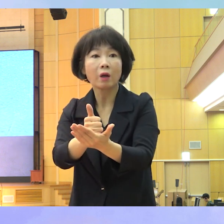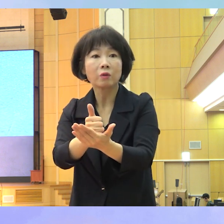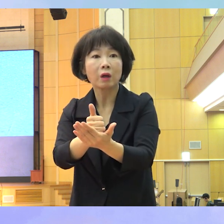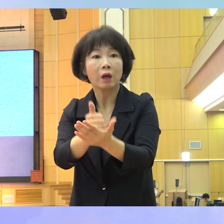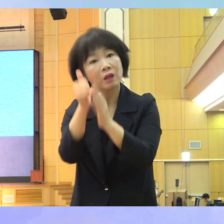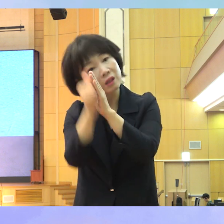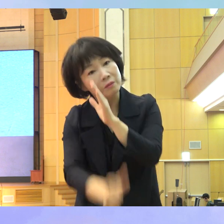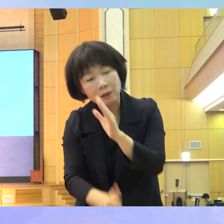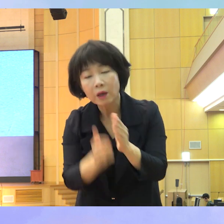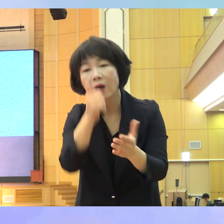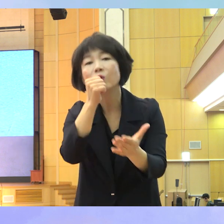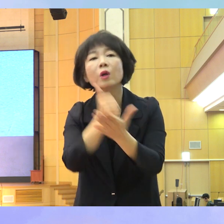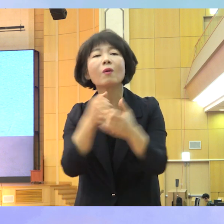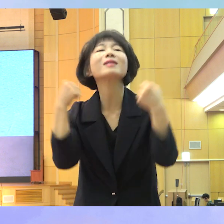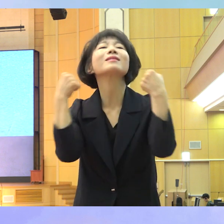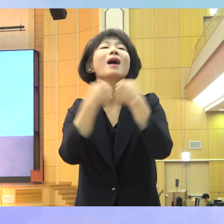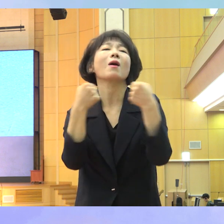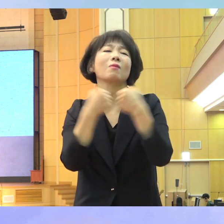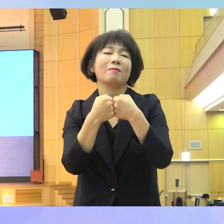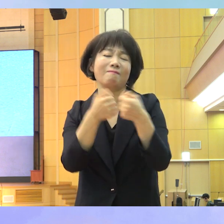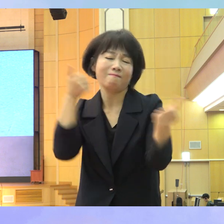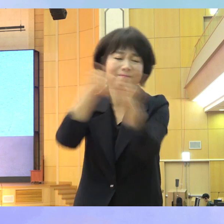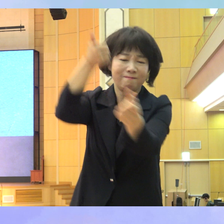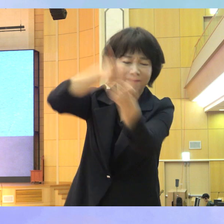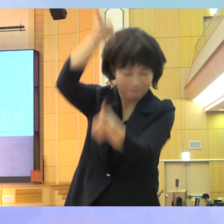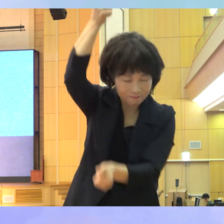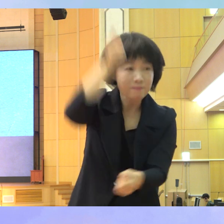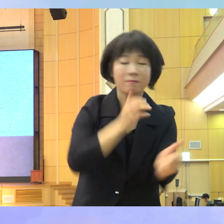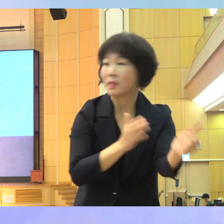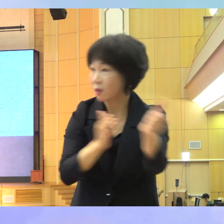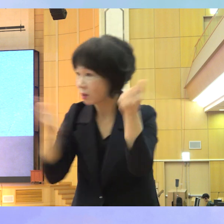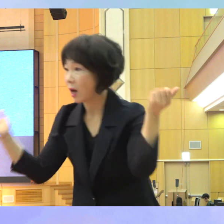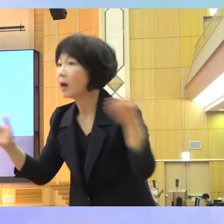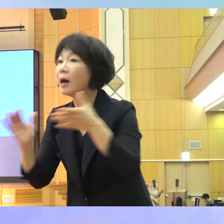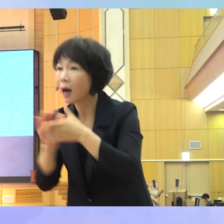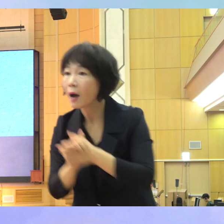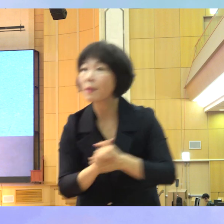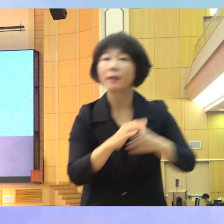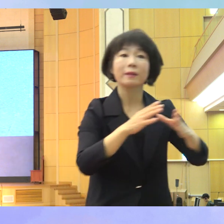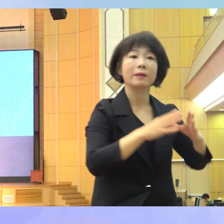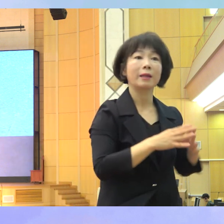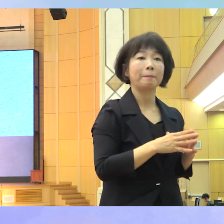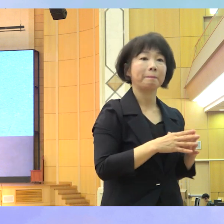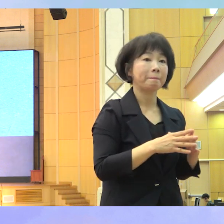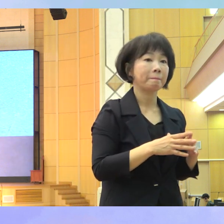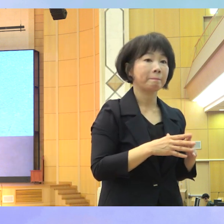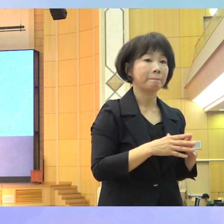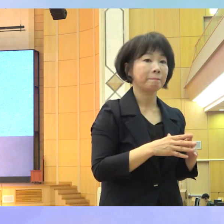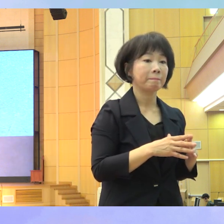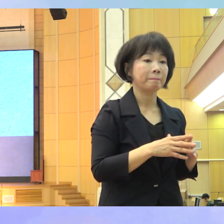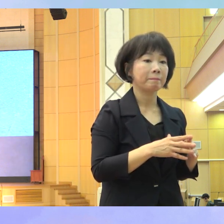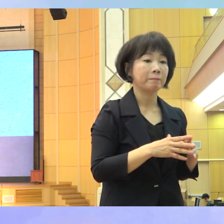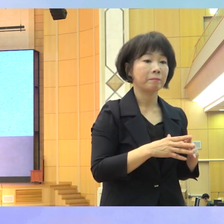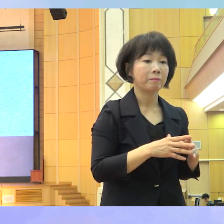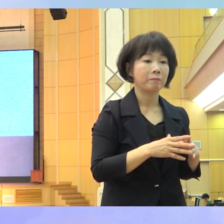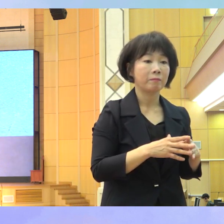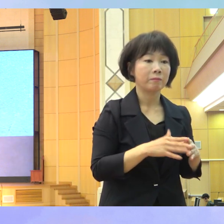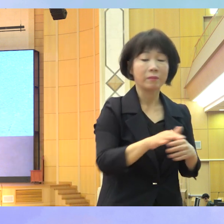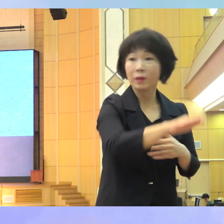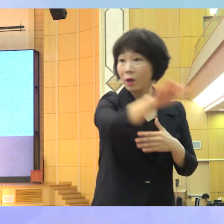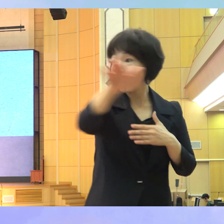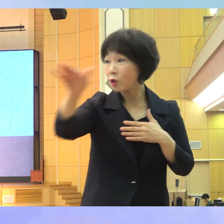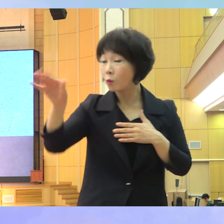대한 믿음이다. 십자가의 믿음, 십자가의 도에 대한 믿음, 그리고 성화는 우리